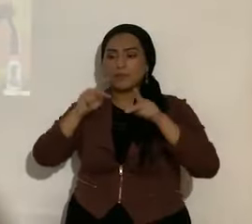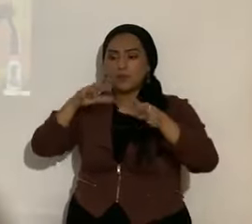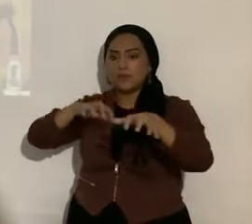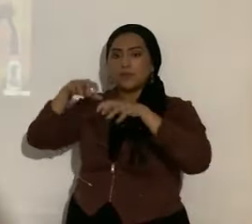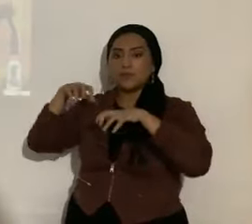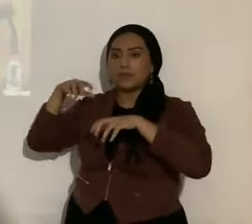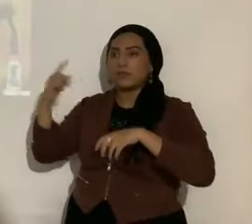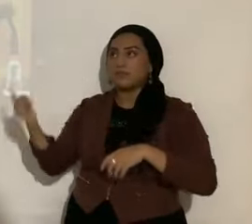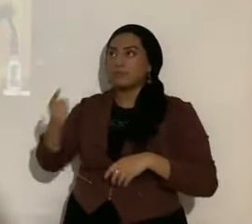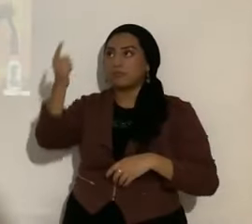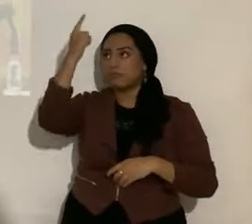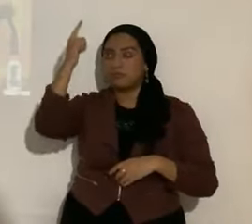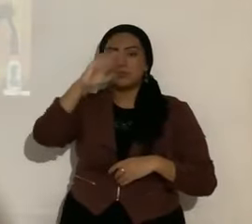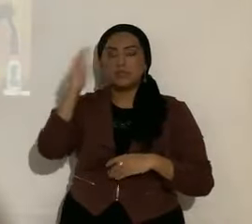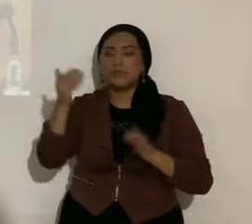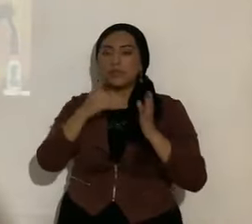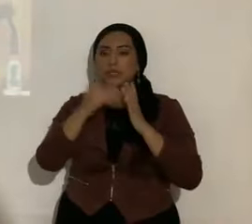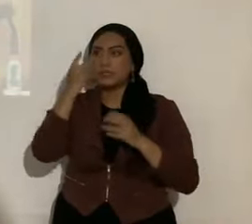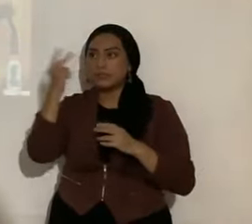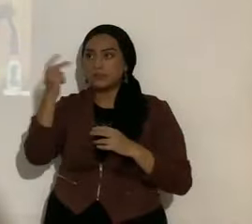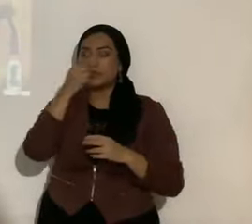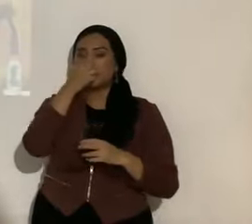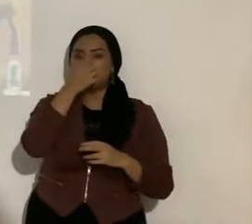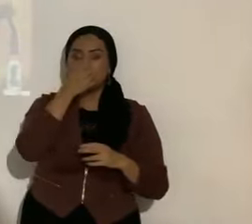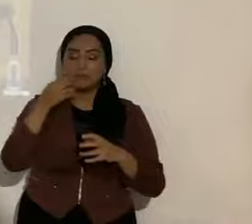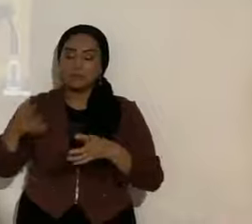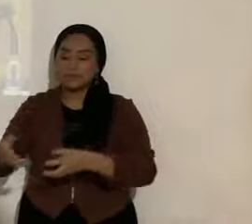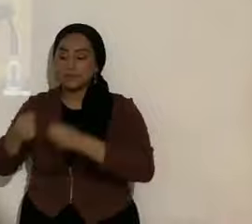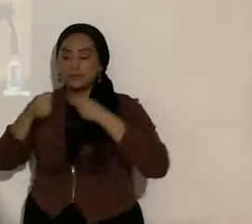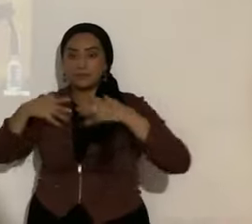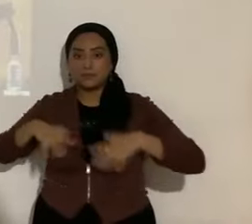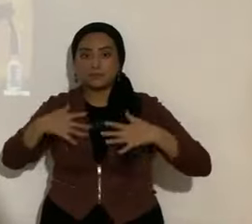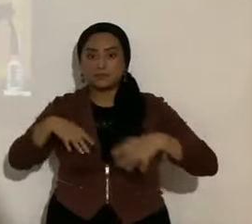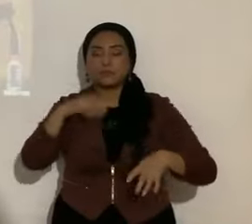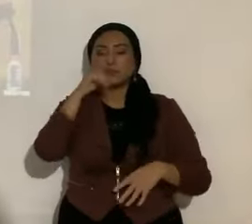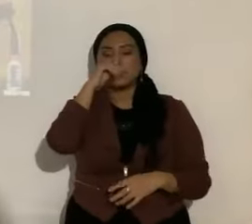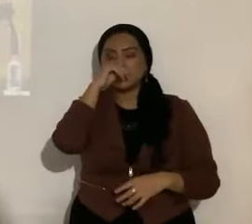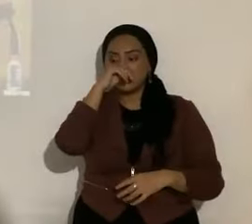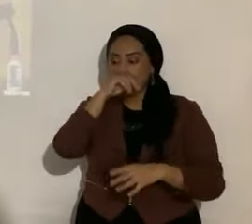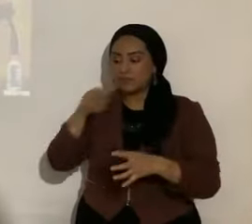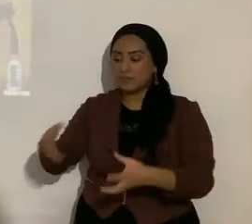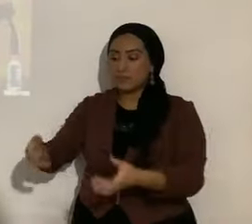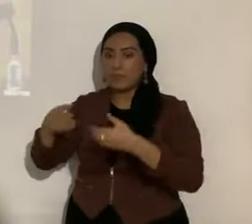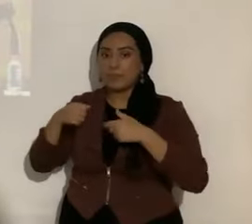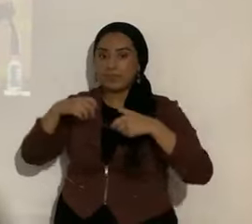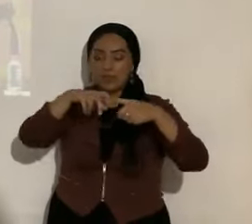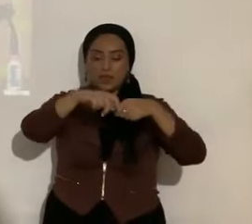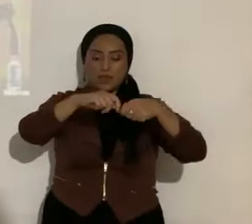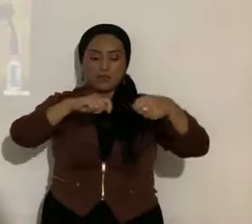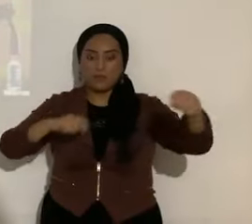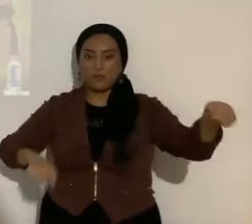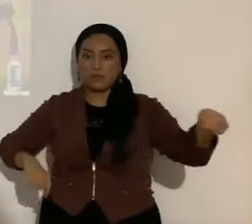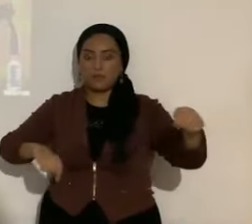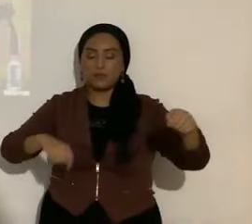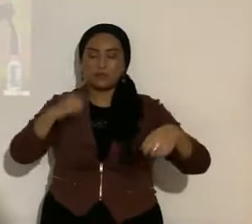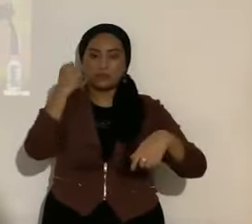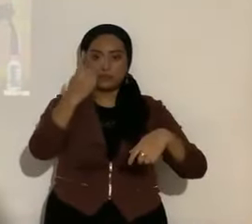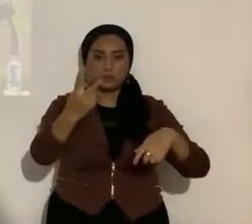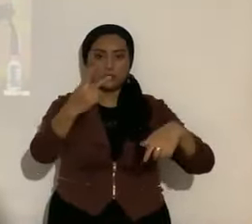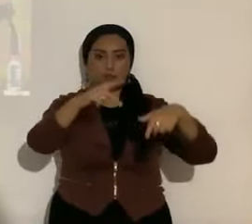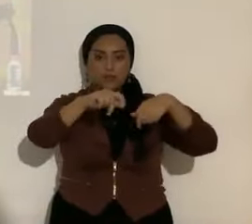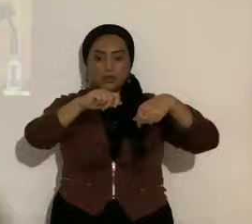nunca más le vio. Y tomando sus vestidos, subrayen eso, los rompió en dos partes.